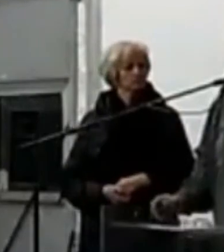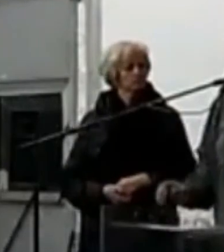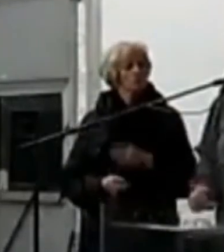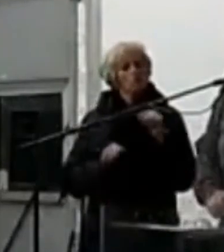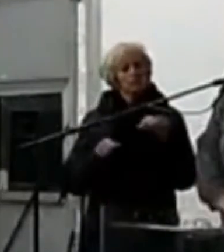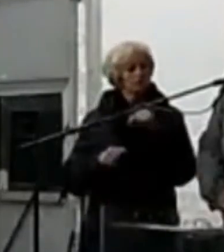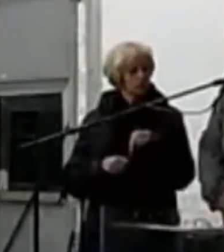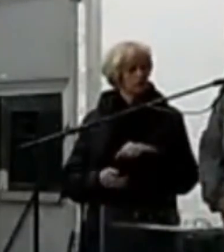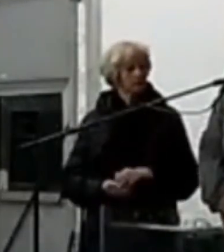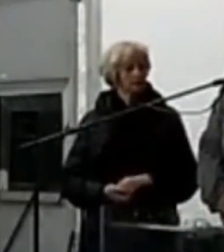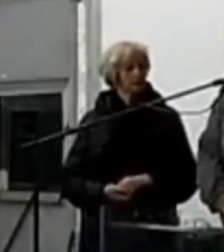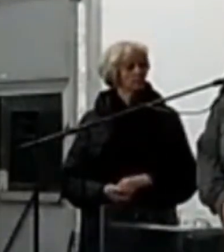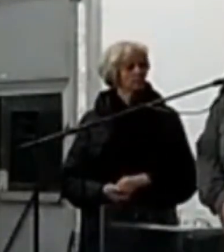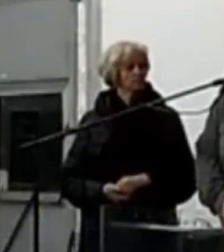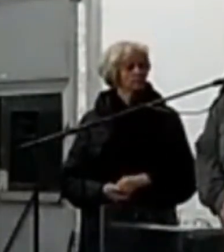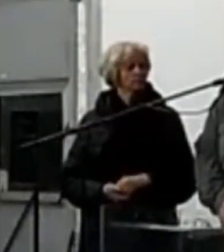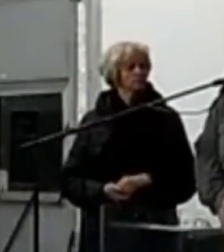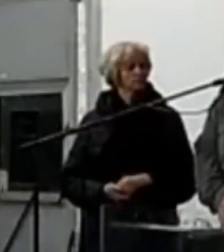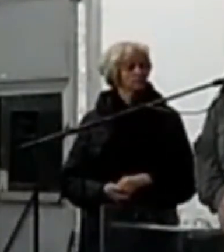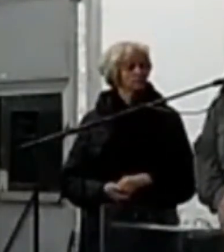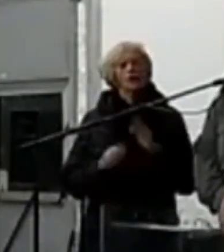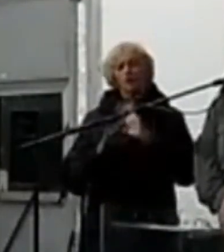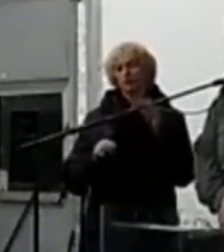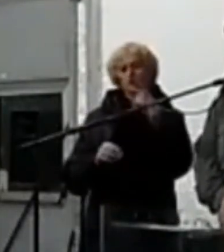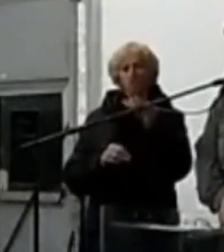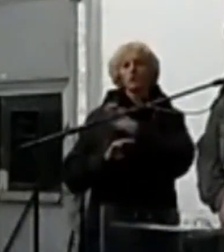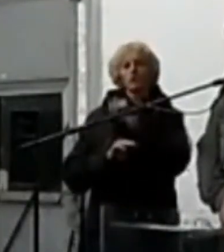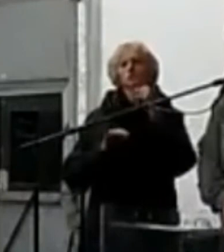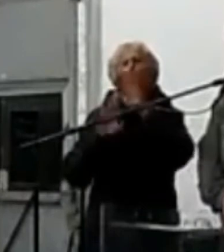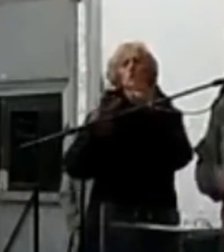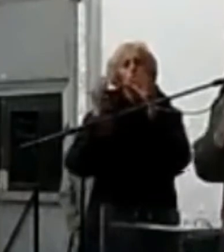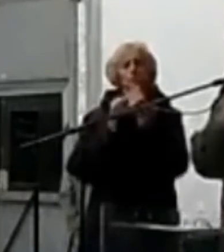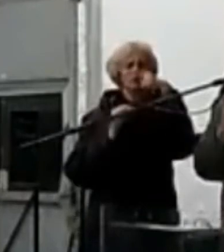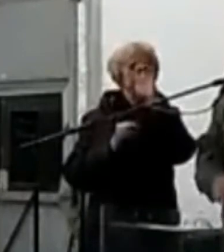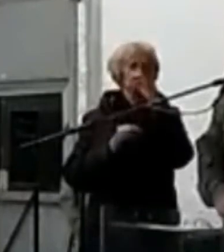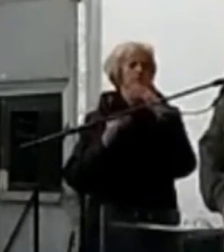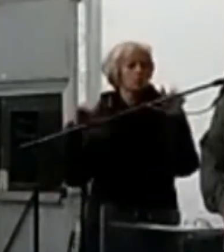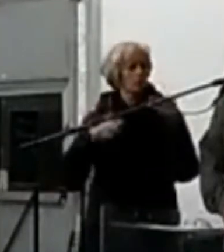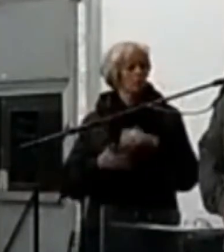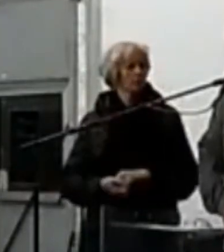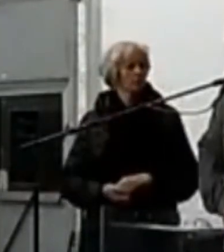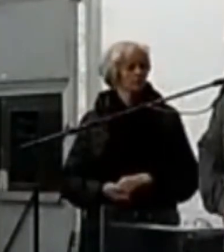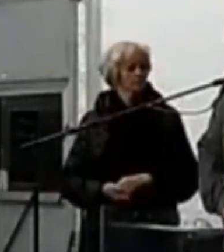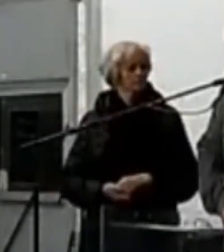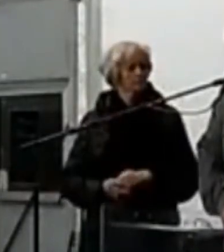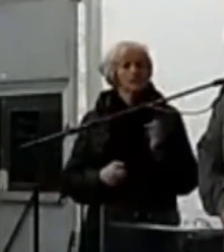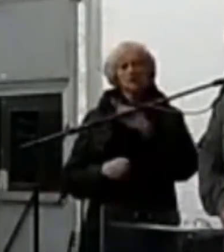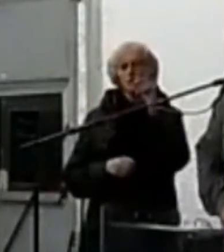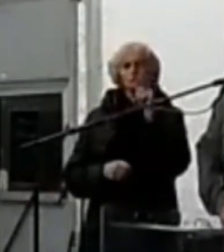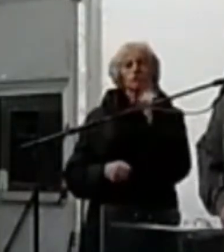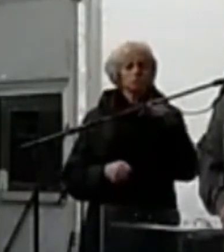Upravo sada na ovoj izložbi možete vidjeti gotovo 1500 primjeraka. Ali da bi oni došli do